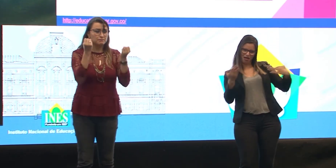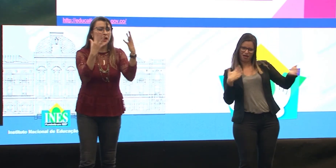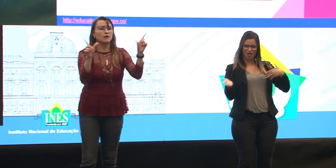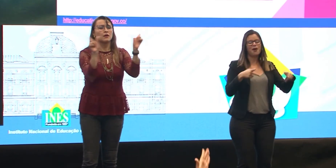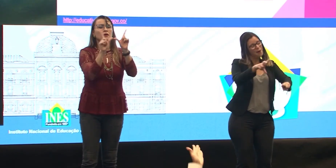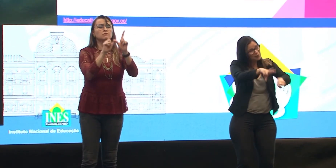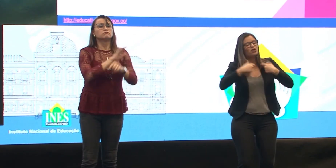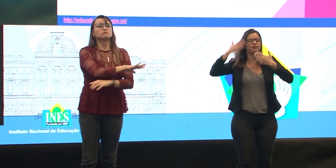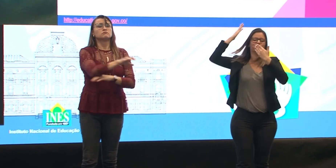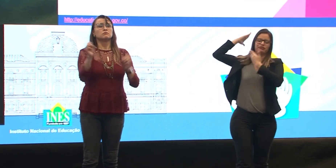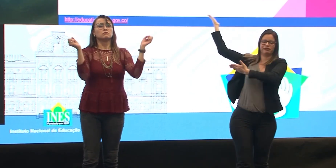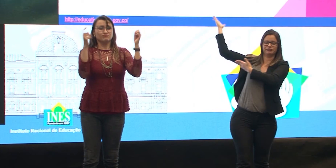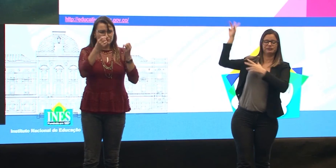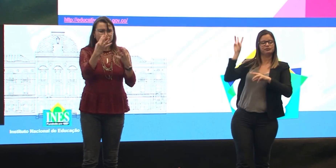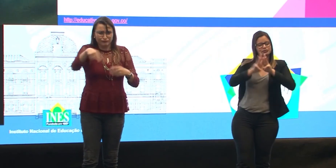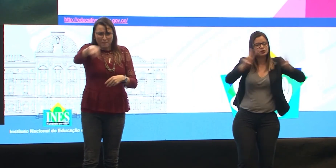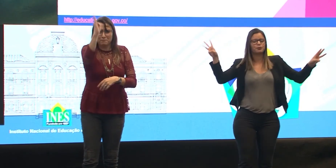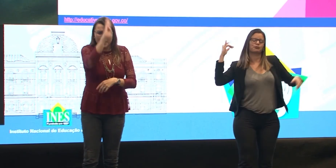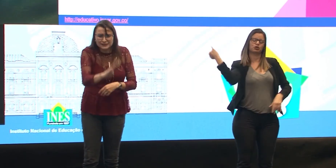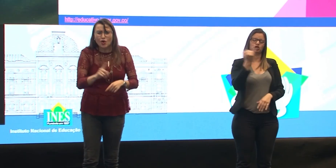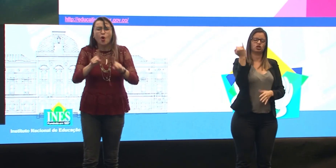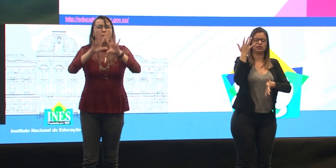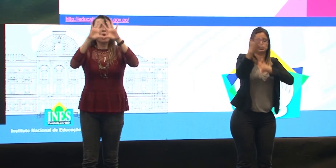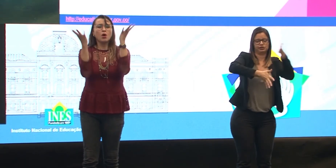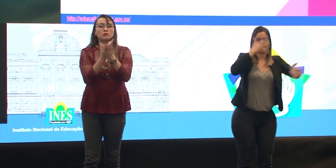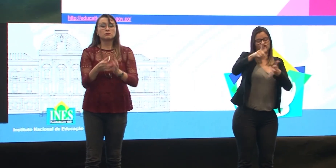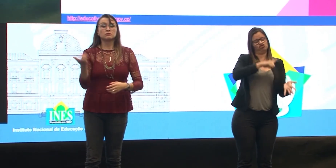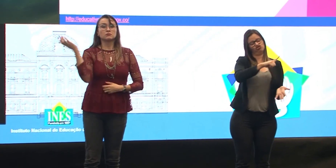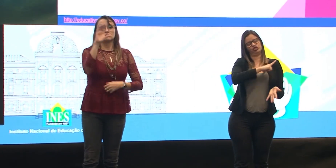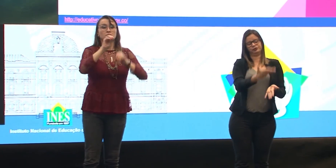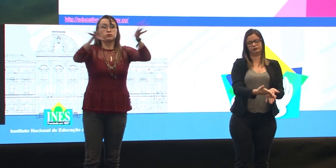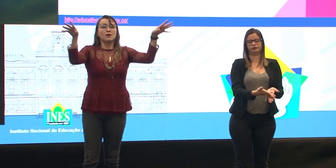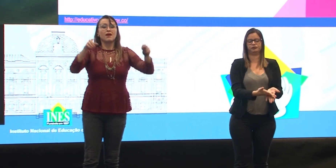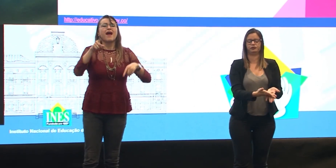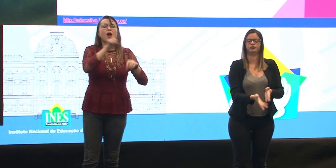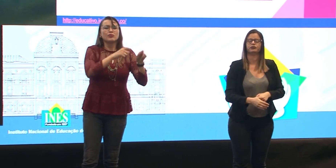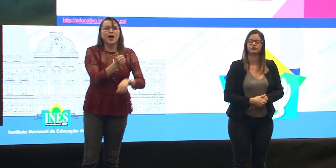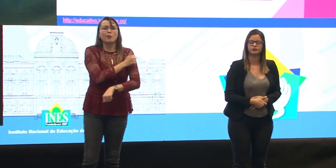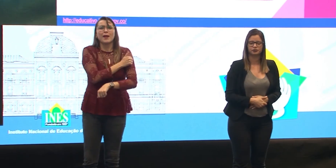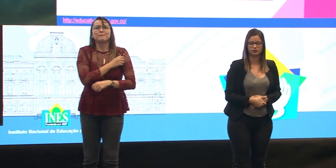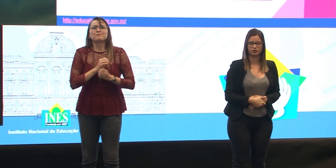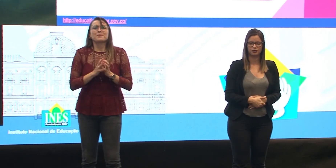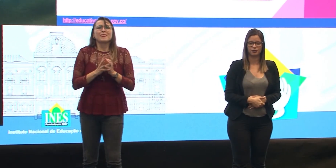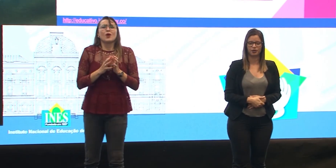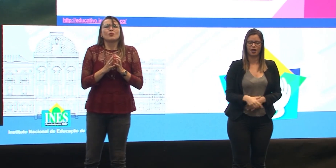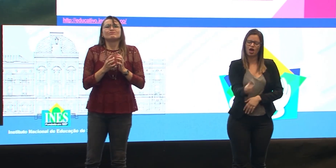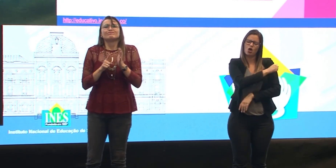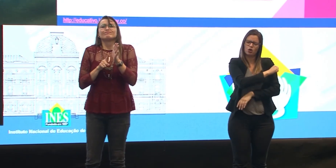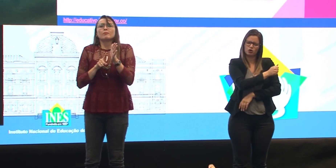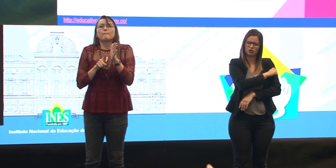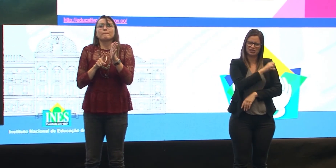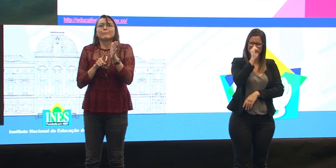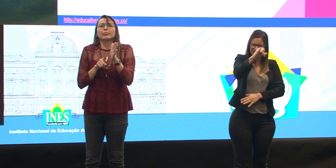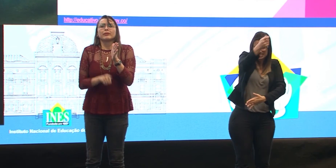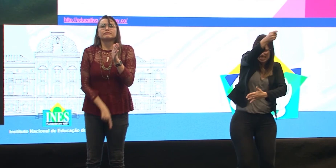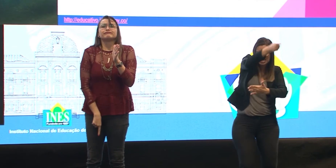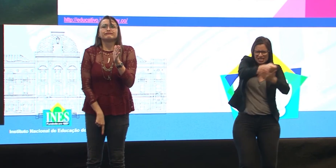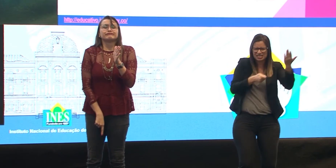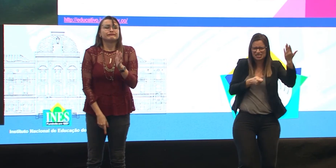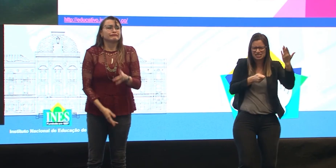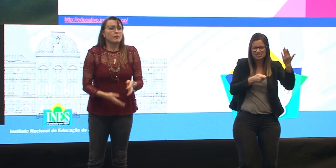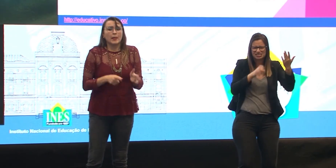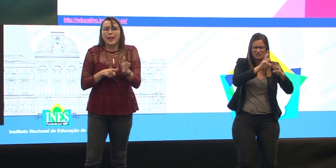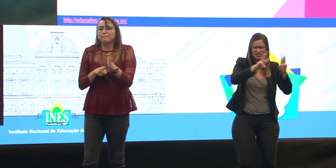conseguem interagir, porque não é nada estático. O que acontece é sempre uma questão